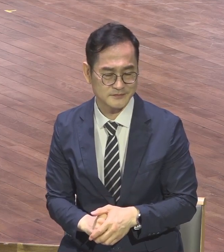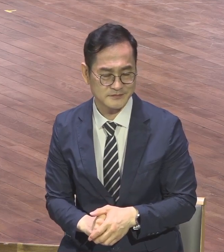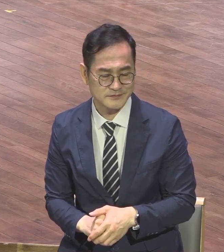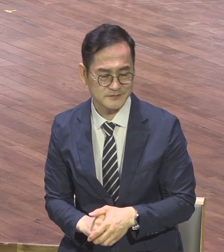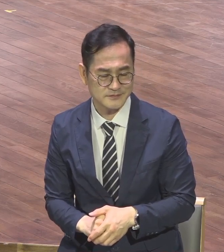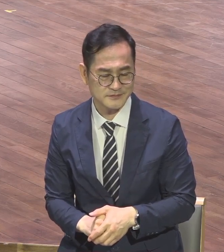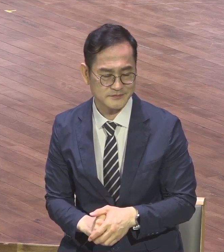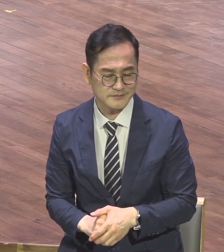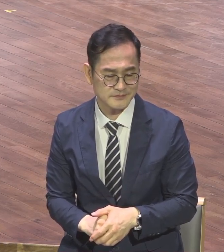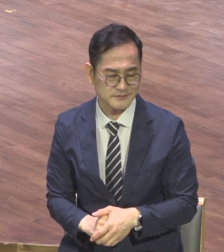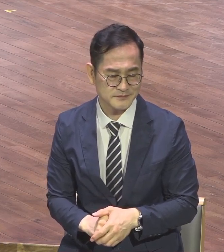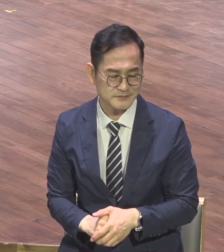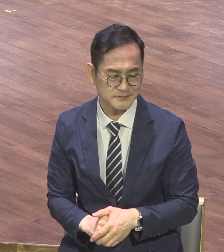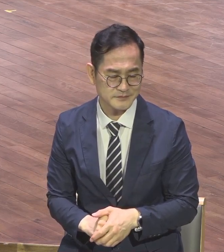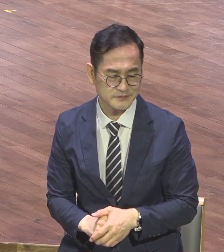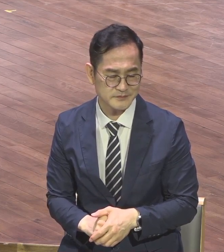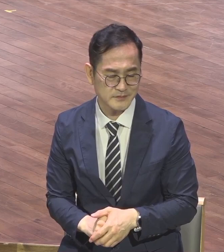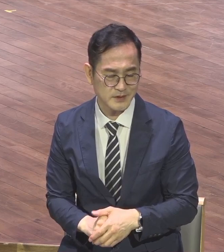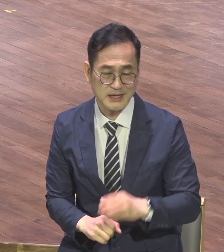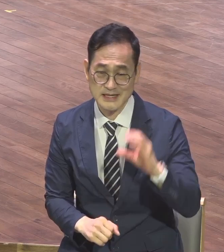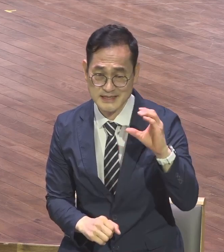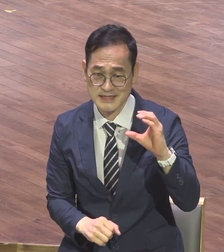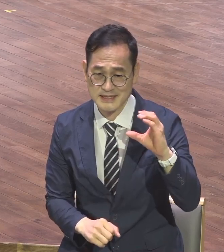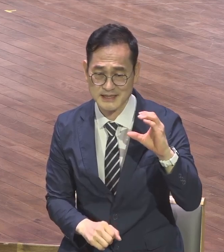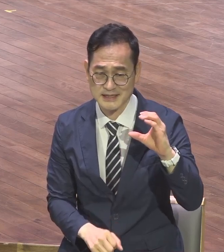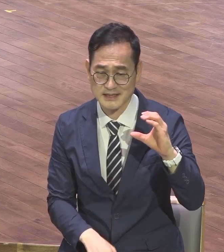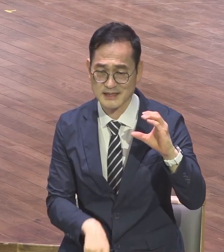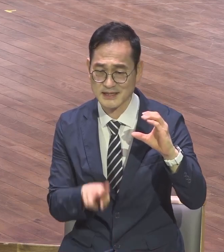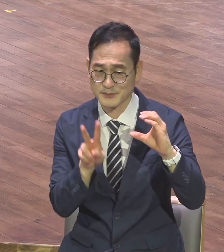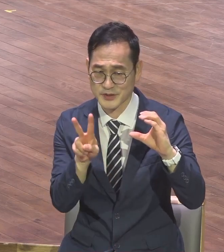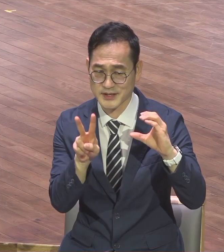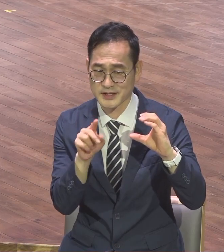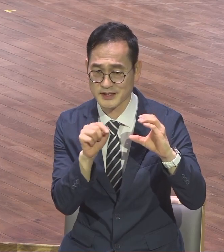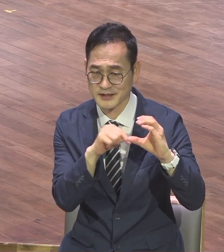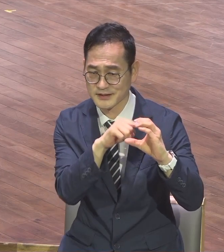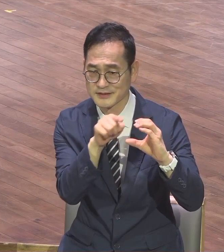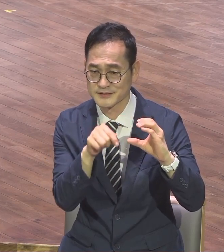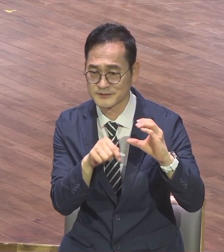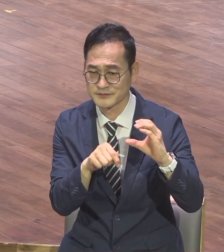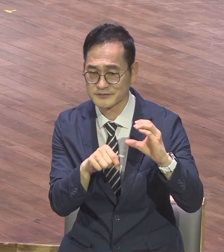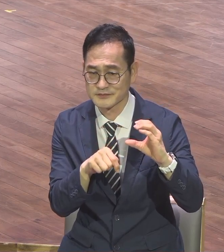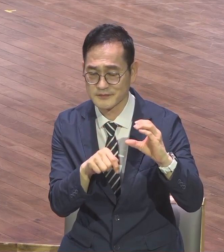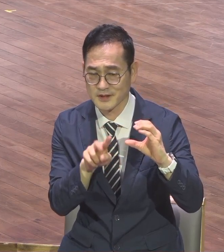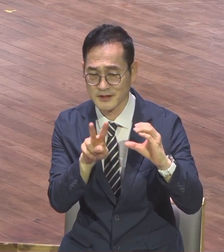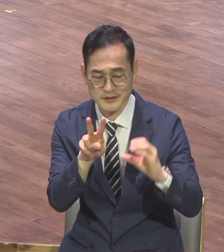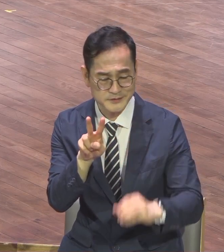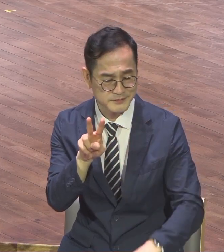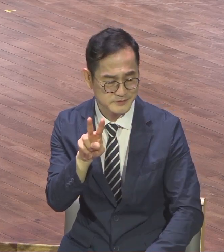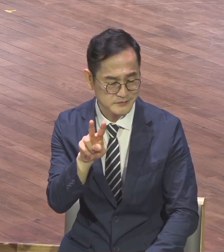카브란트 24 망대, V 비전 25 망대,